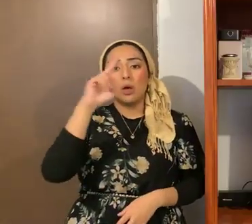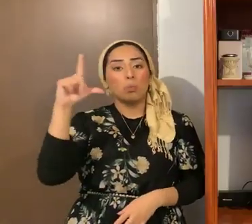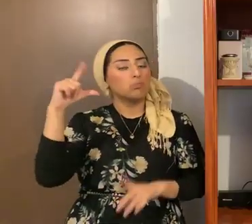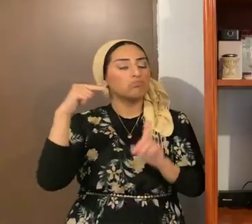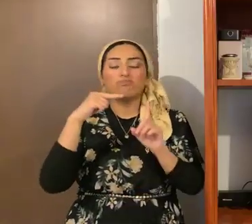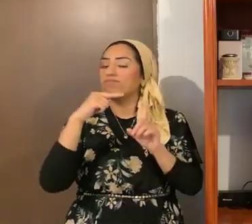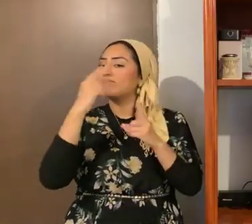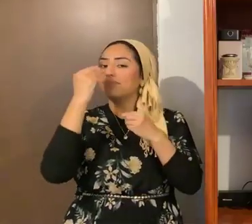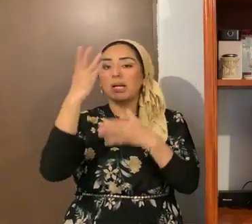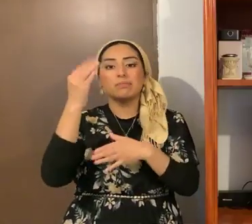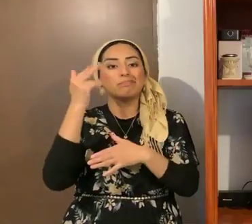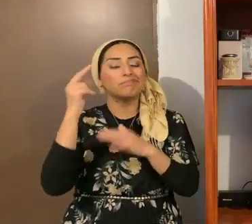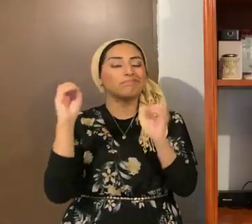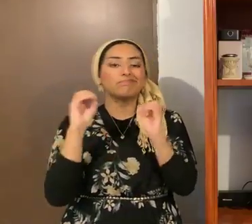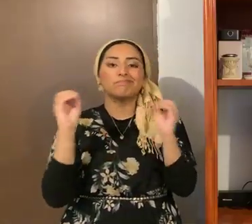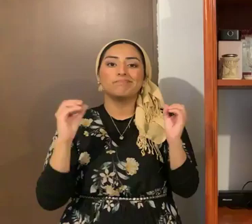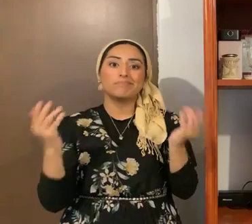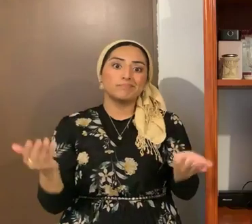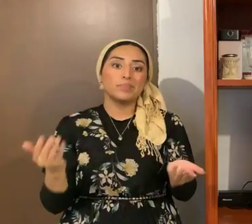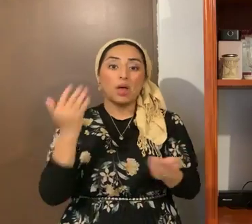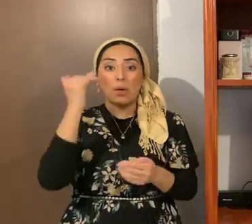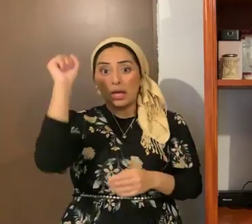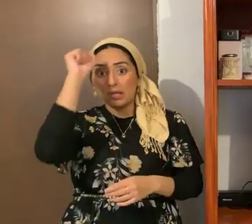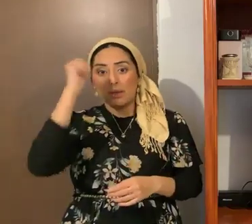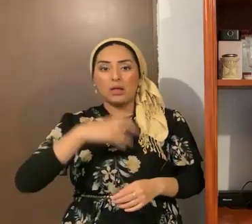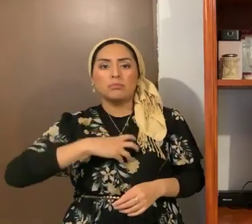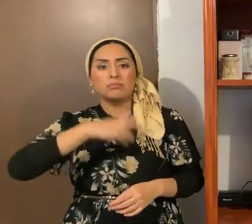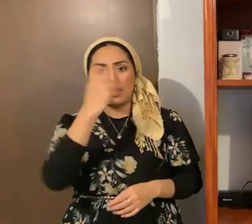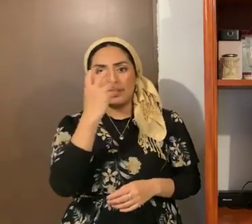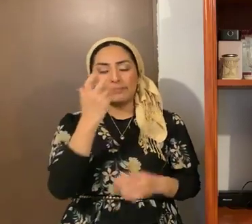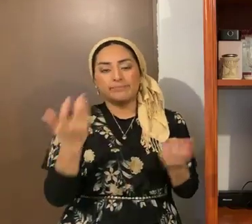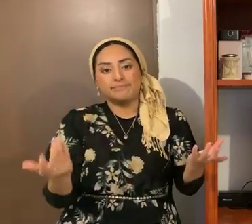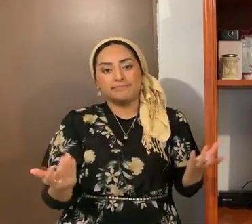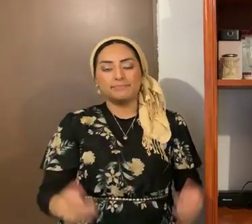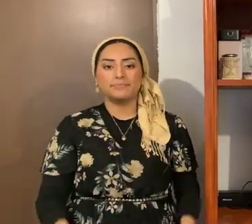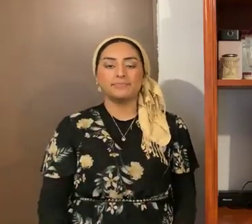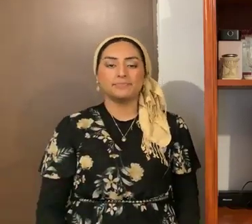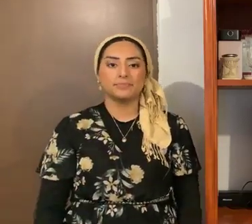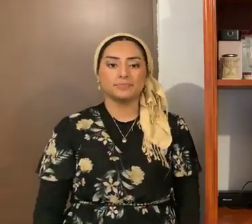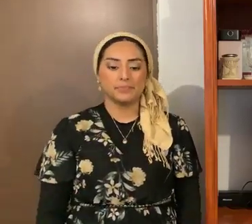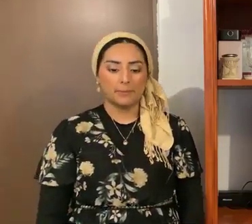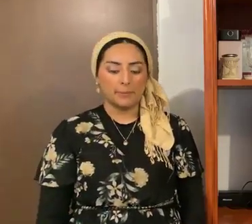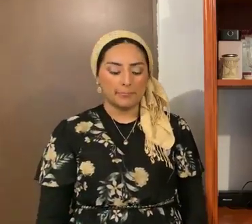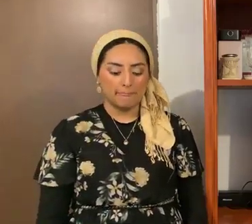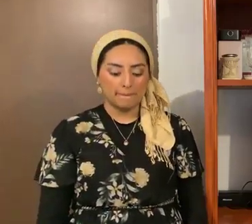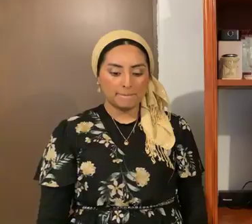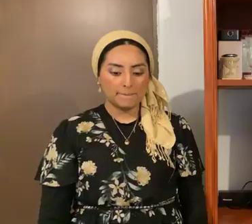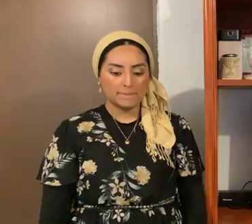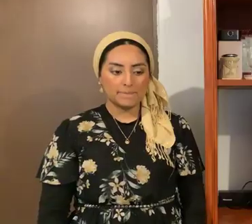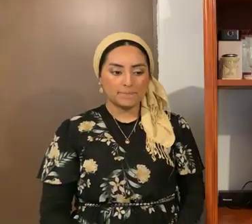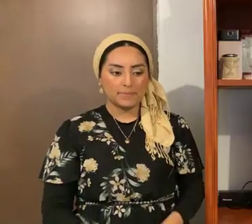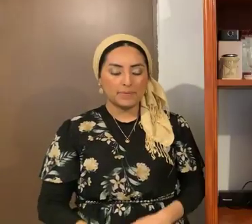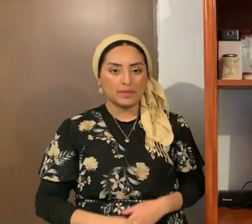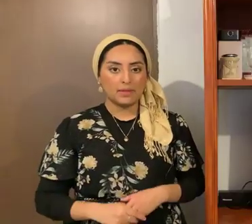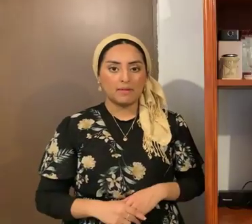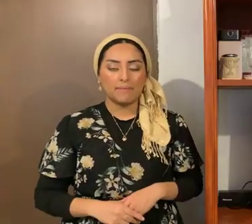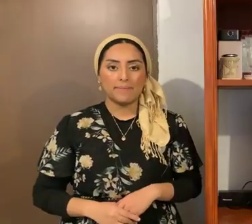Eterno. ¿Recuerdan eso? Y por eso Samuel se enoja y con justificada razón. Entonces, a ver,